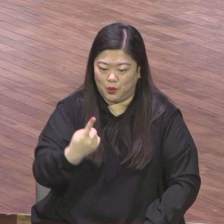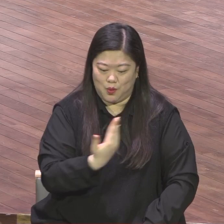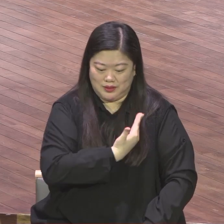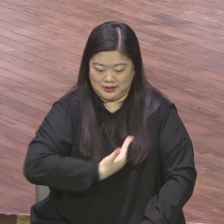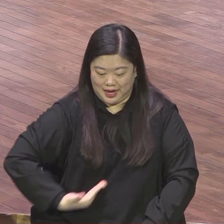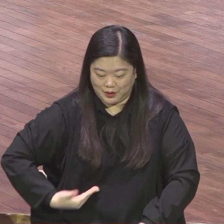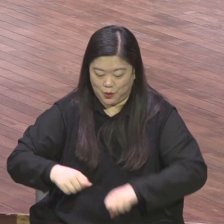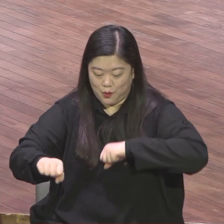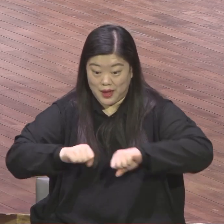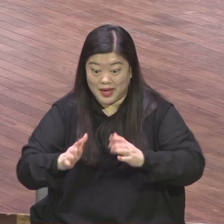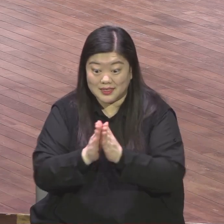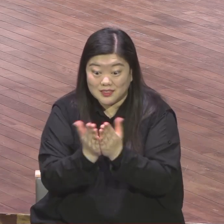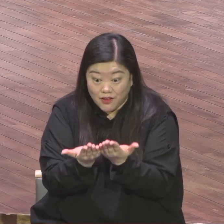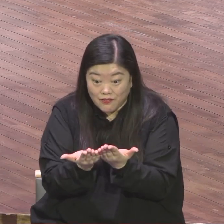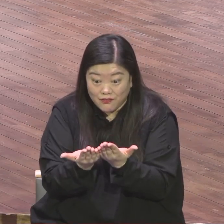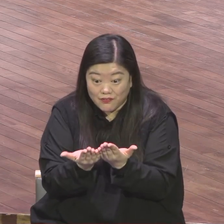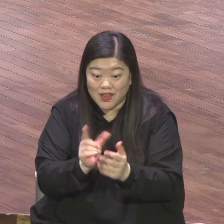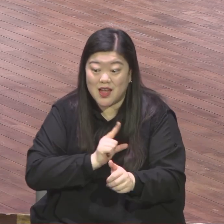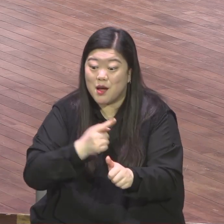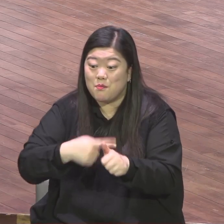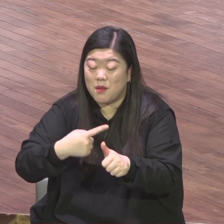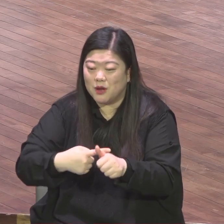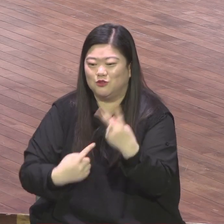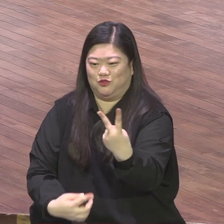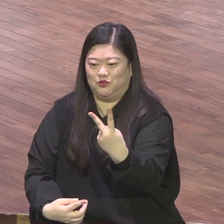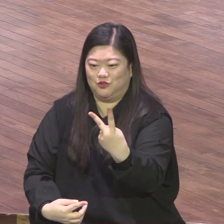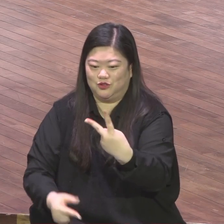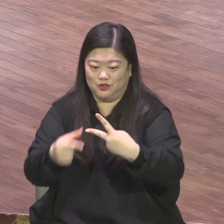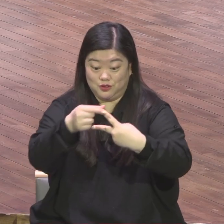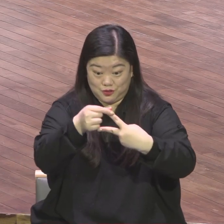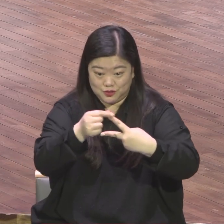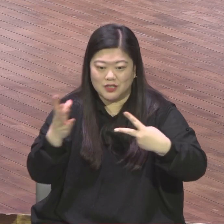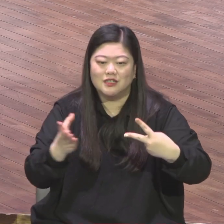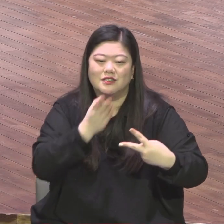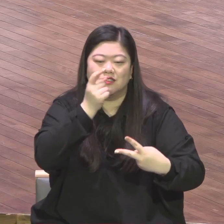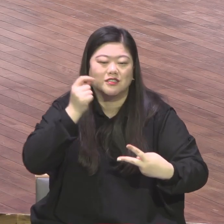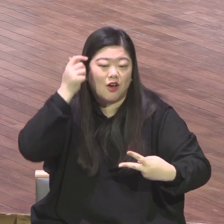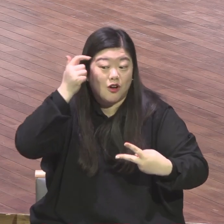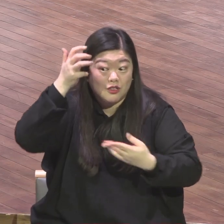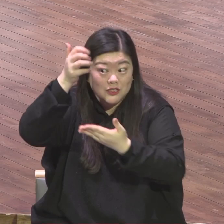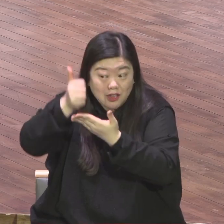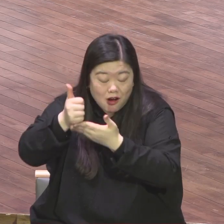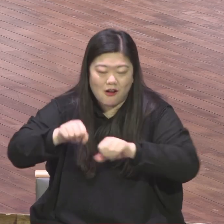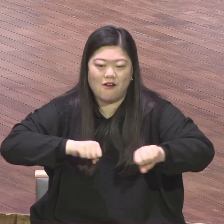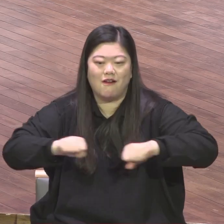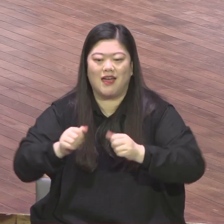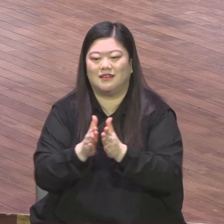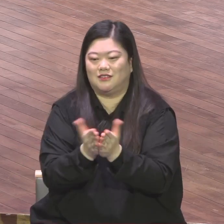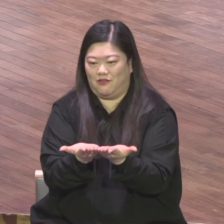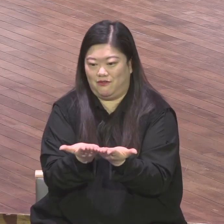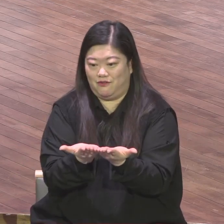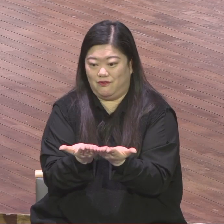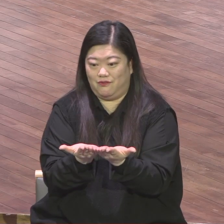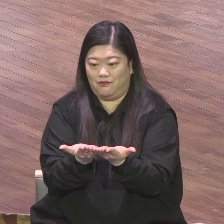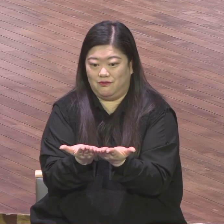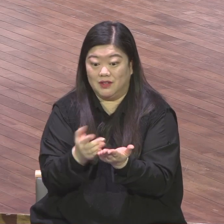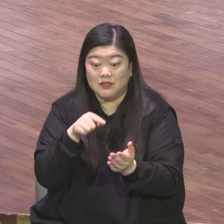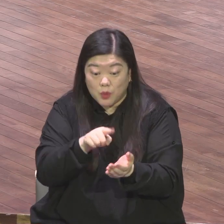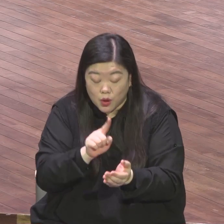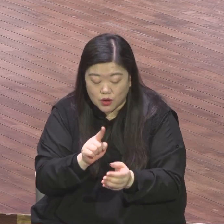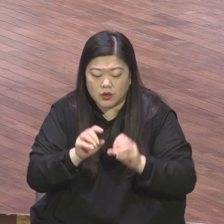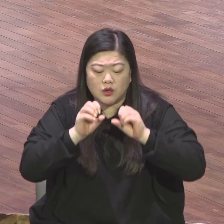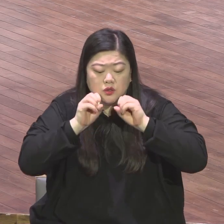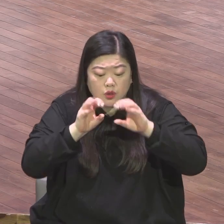사도행전을 성령이 역사하기 때문에 성령 행전이라. 사도들이 자신의 힘과 능력으로 직분을 감당한 것이 아니고